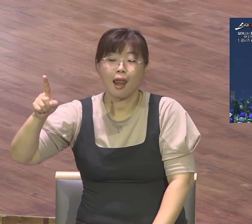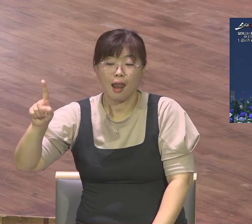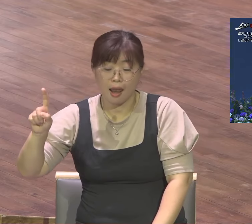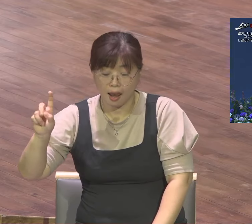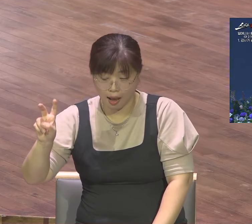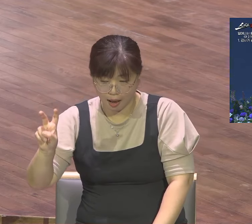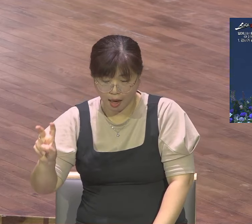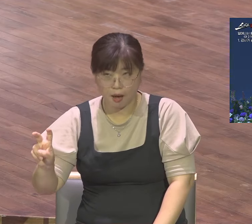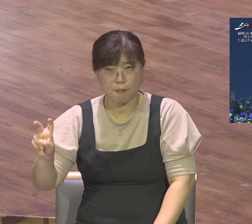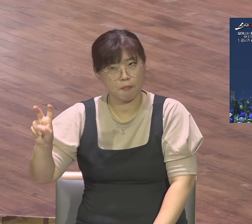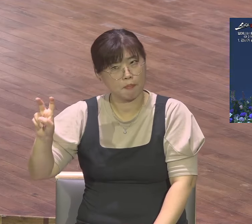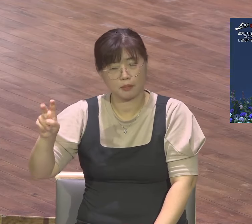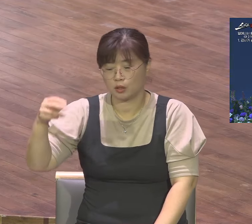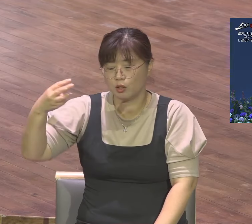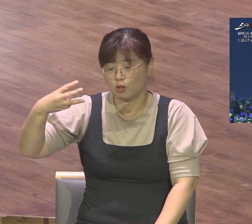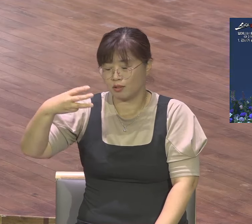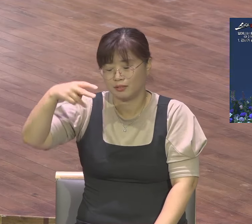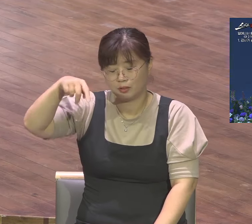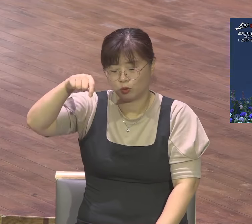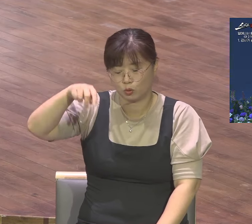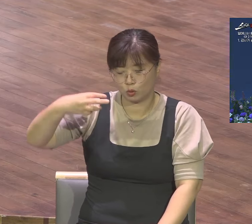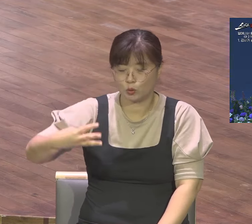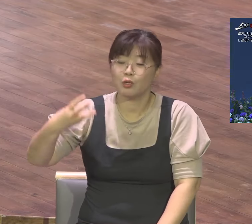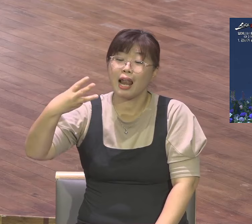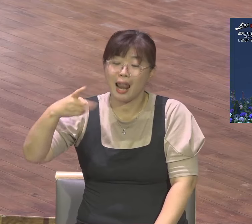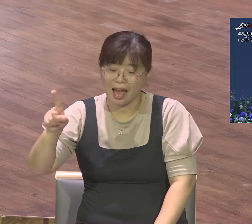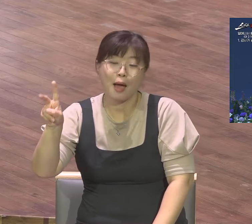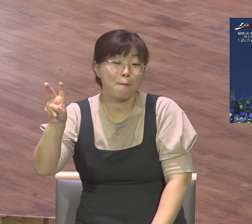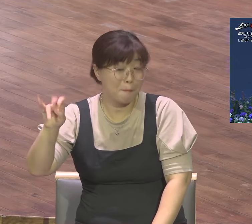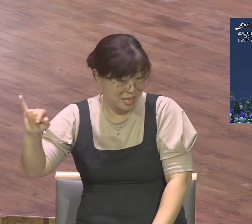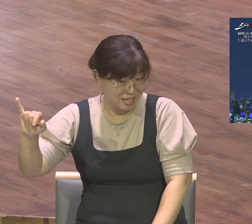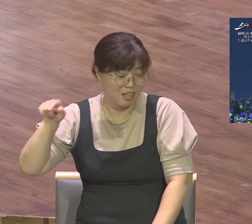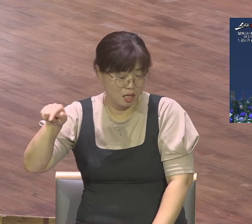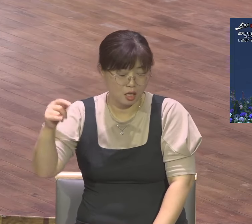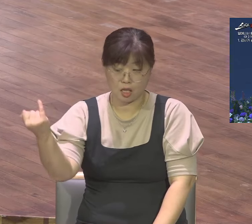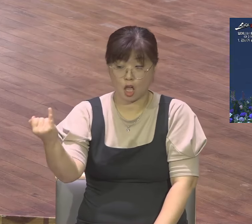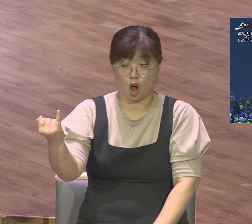갈래. 솔로몬에게는 나의 사랑 나의 의뿐 자야